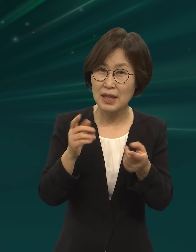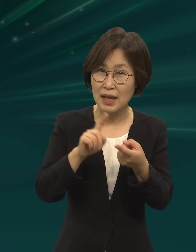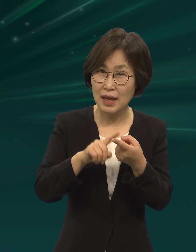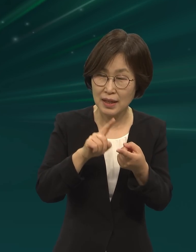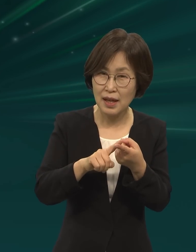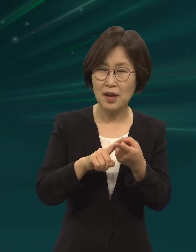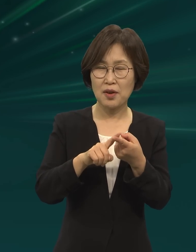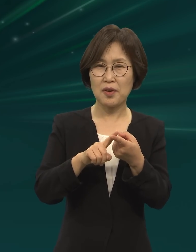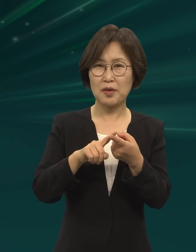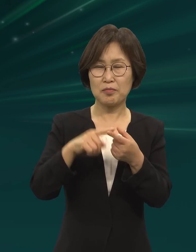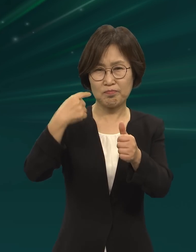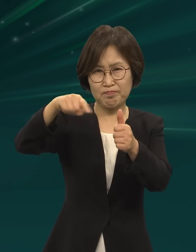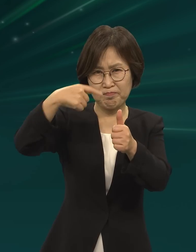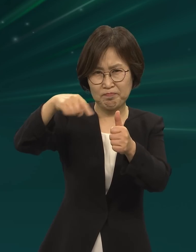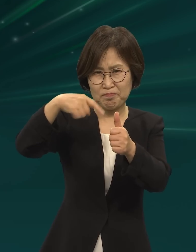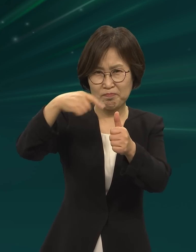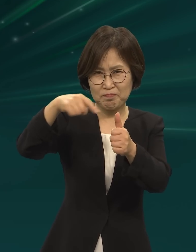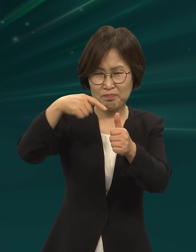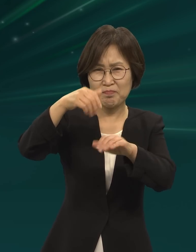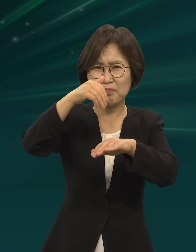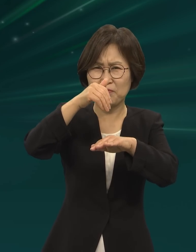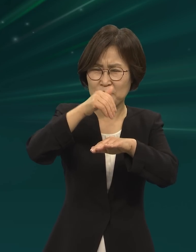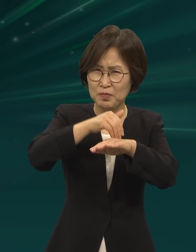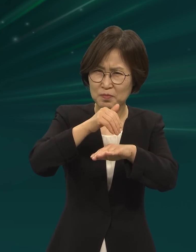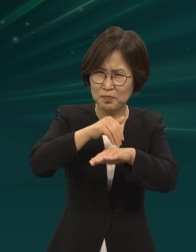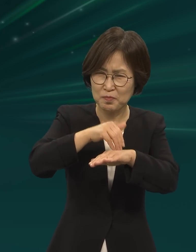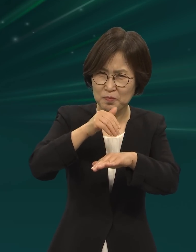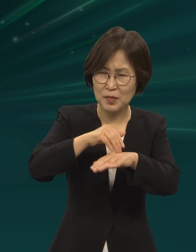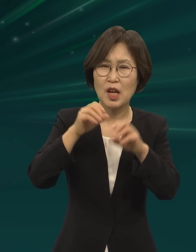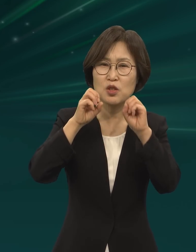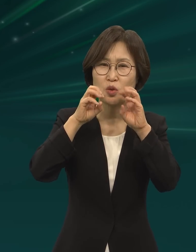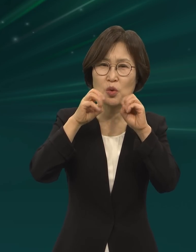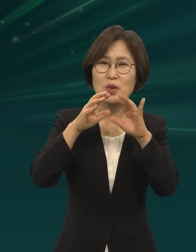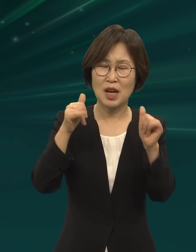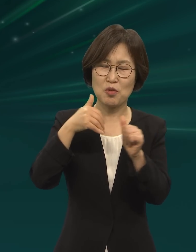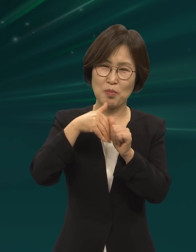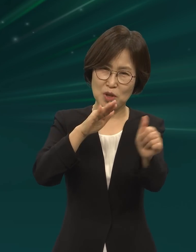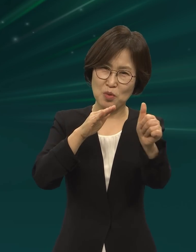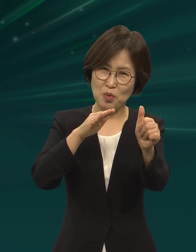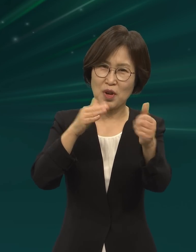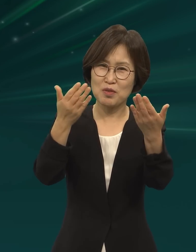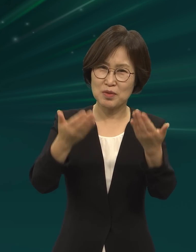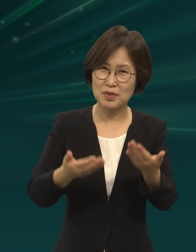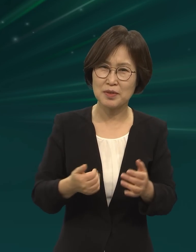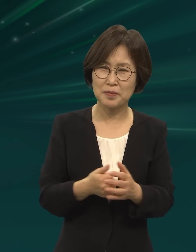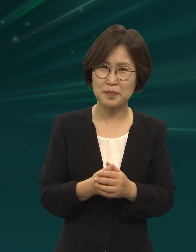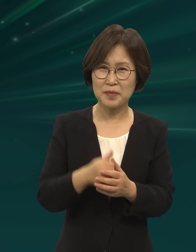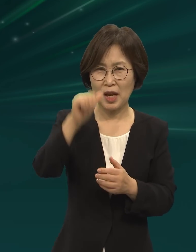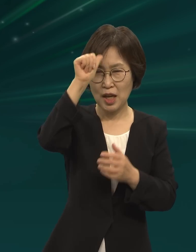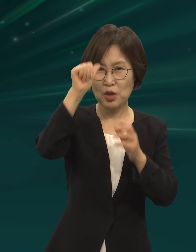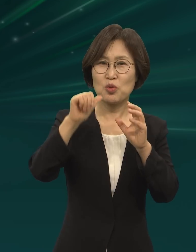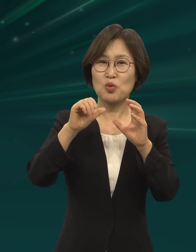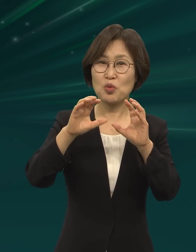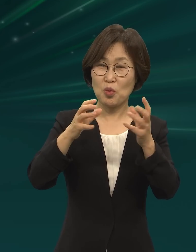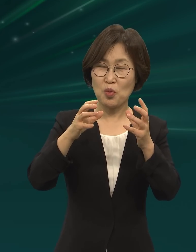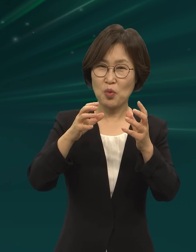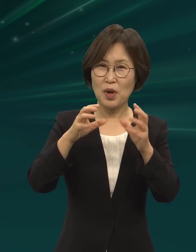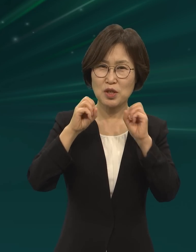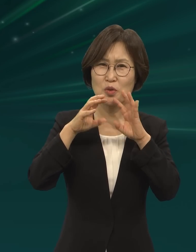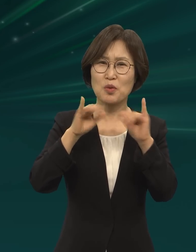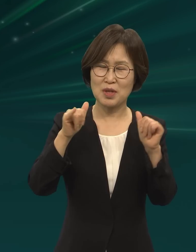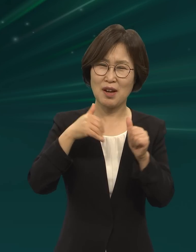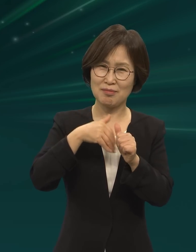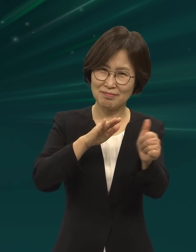저를 키우면서 이제 선교사로 파송하게 하셨습니다. 그래서 인도에 제가 선교사로 갔습니다.